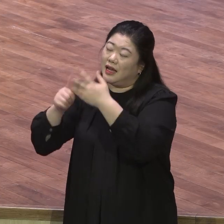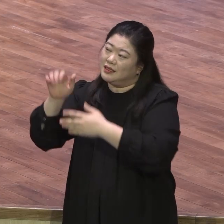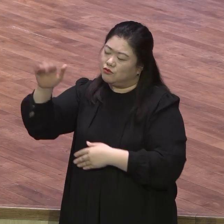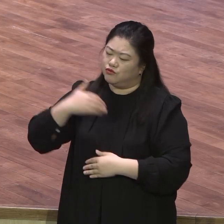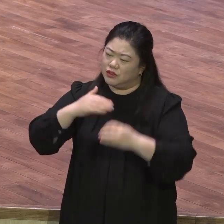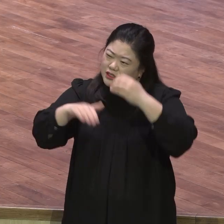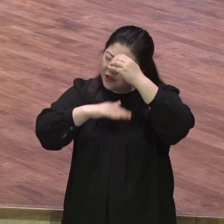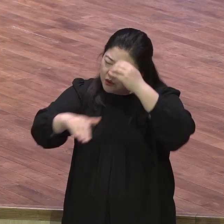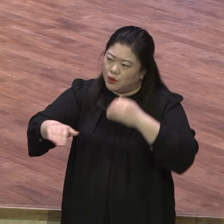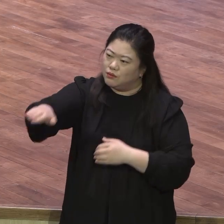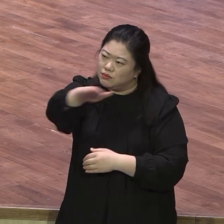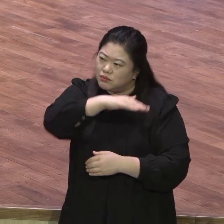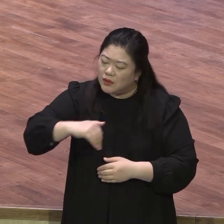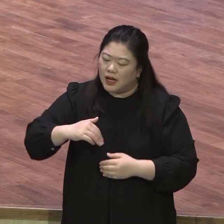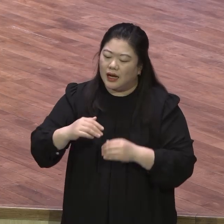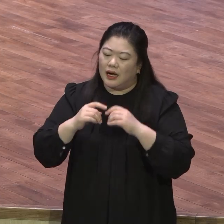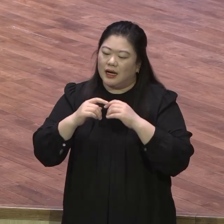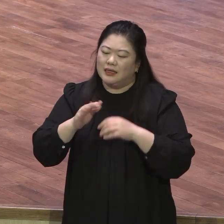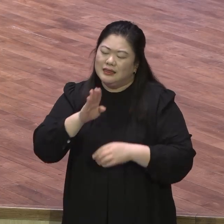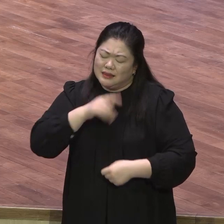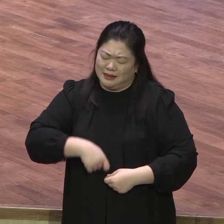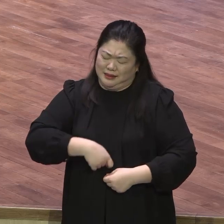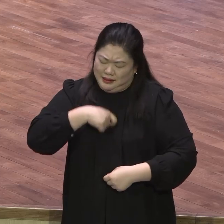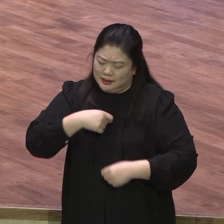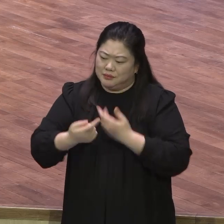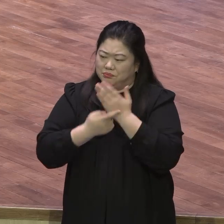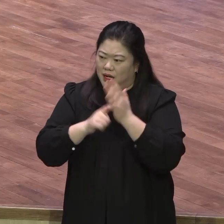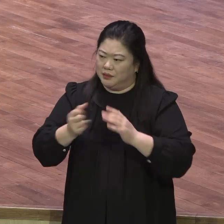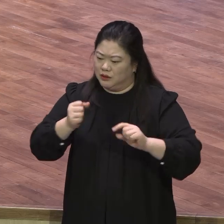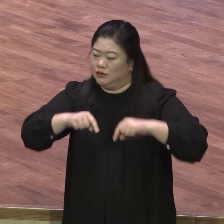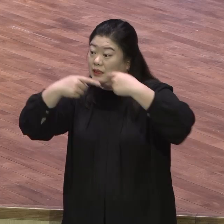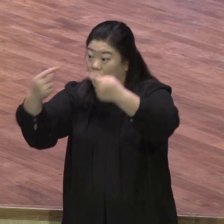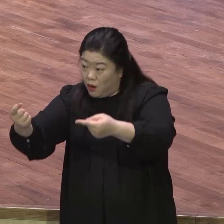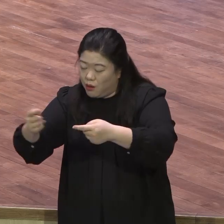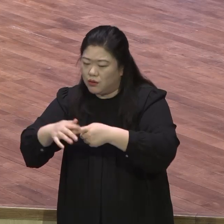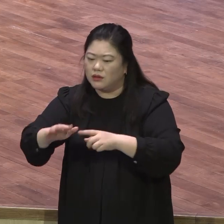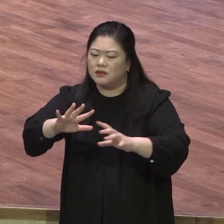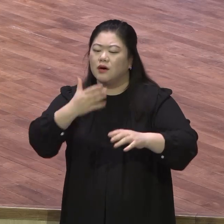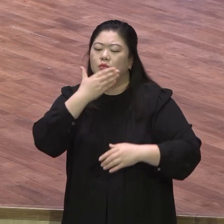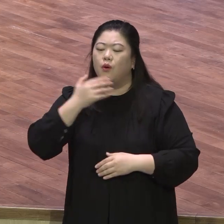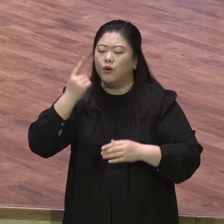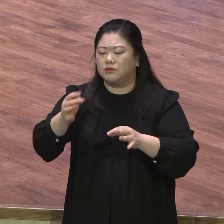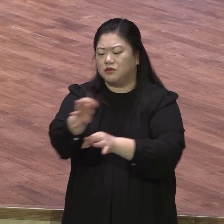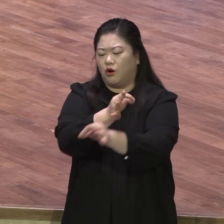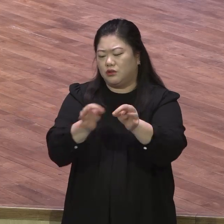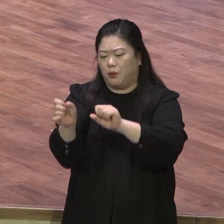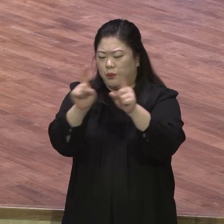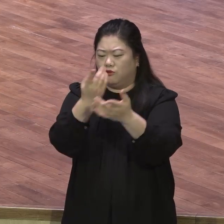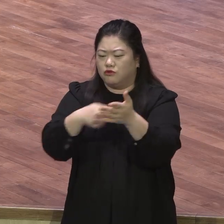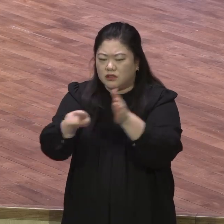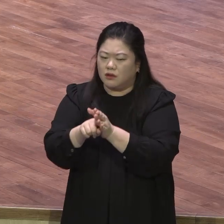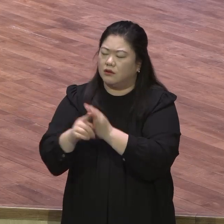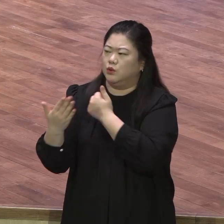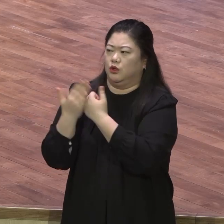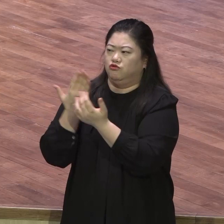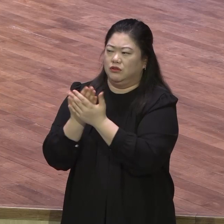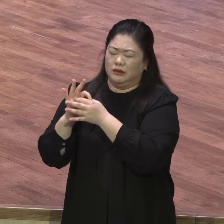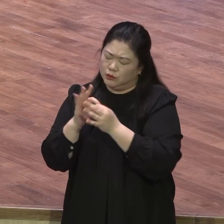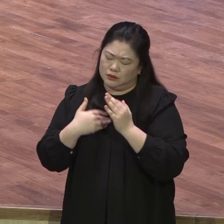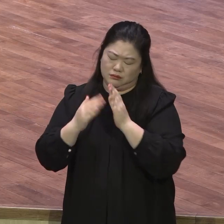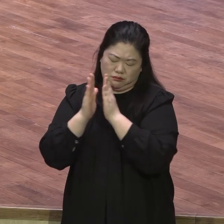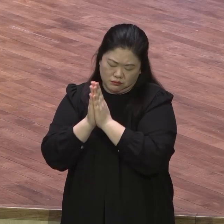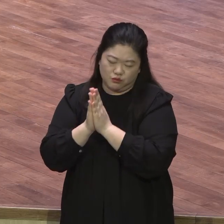경제로 복음 경제로 인간의 이론으로는 인간 상식으로는 지금 이 경제가 이 세계 경제가 한국 경제가 어떻게 해야 될지 아무도 알 수